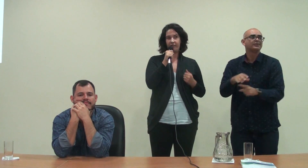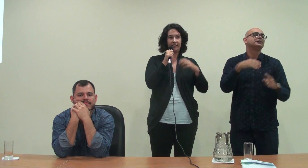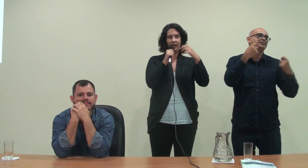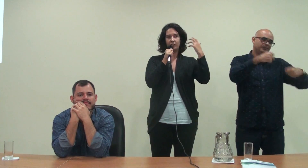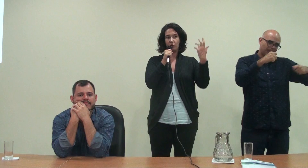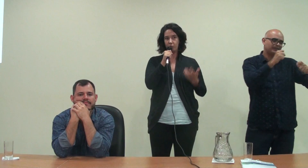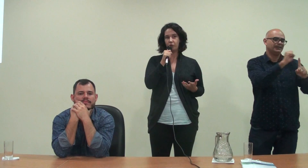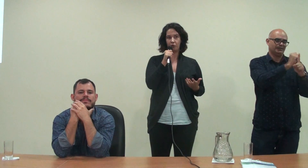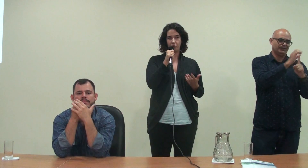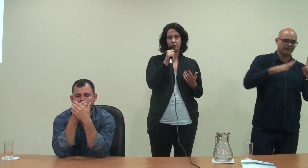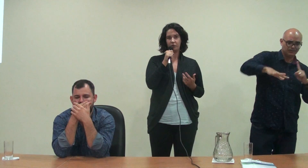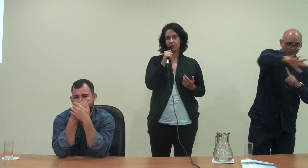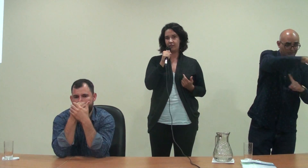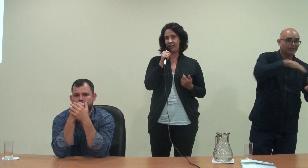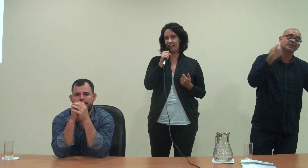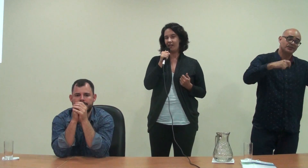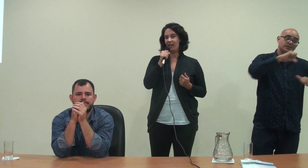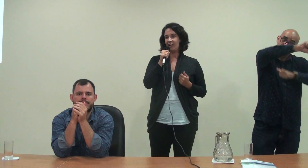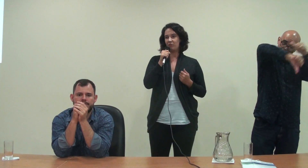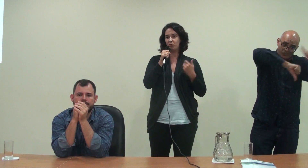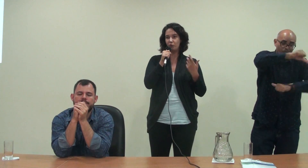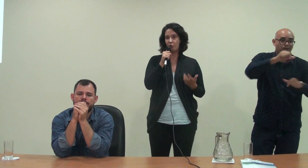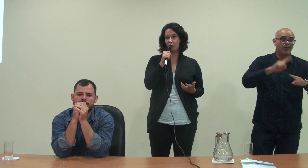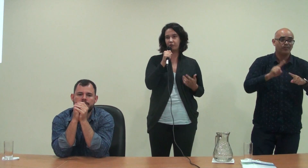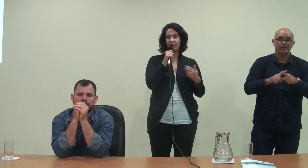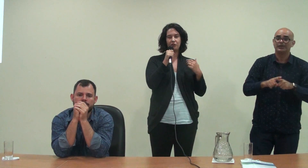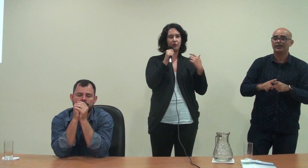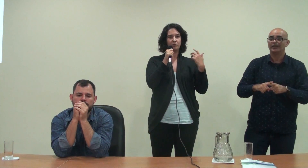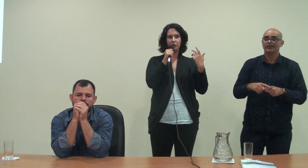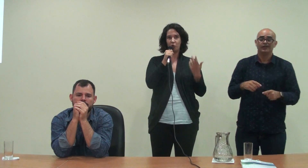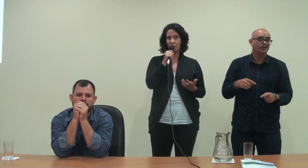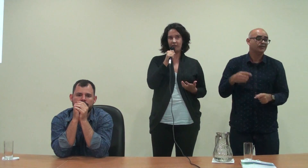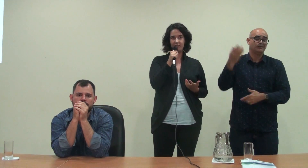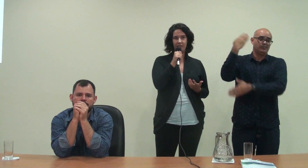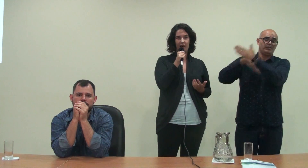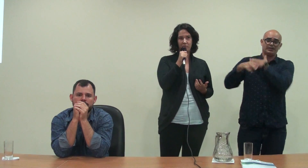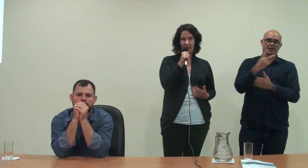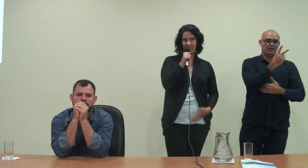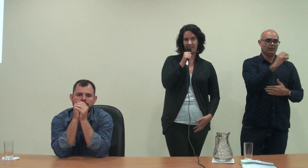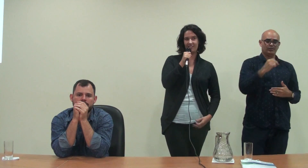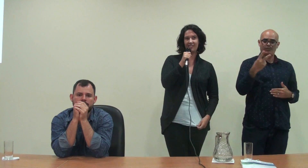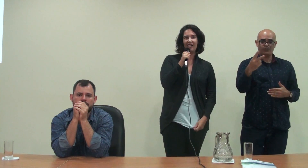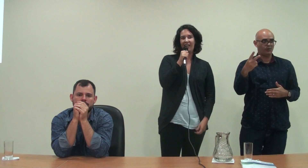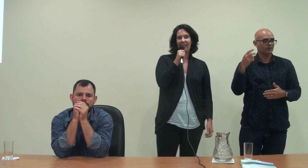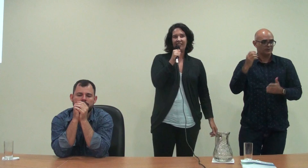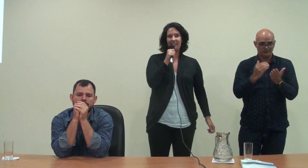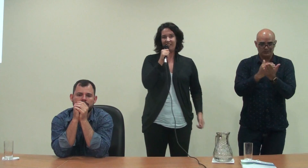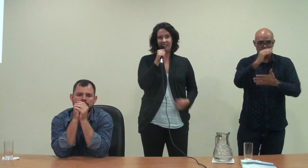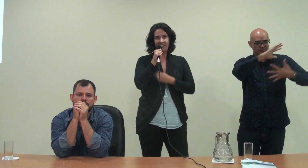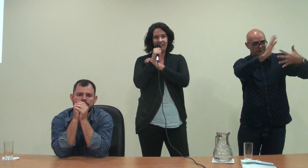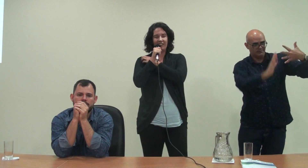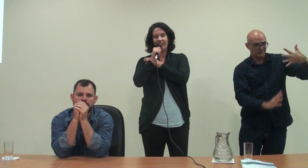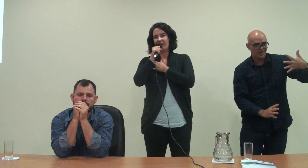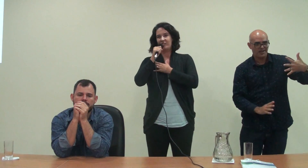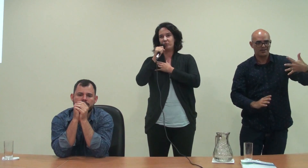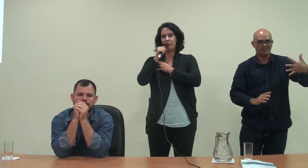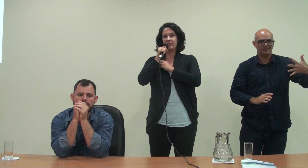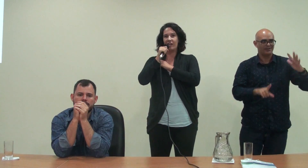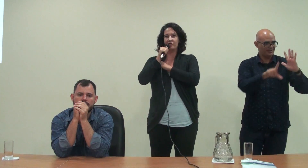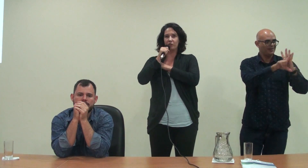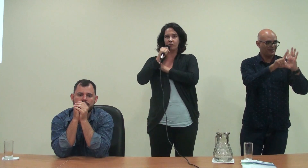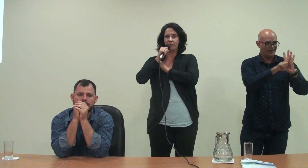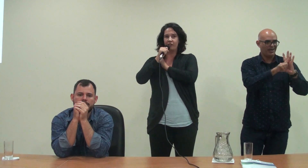ser reinventada como um todo, né? É muito novo, desde 2002 apenas, que